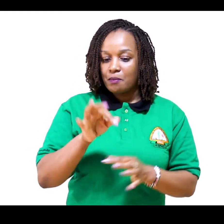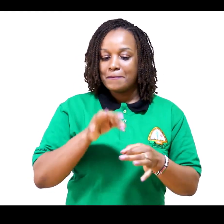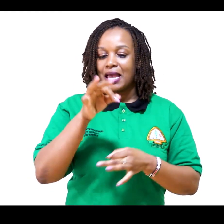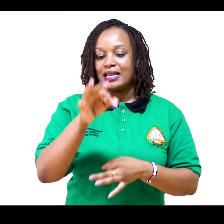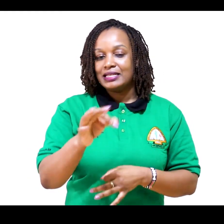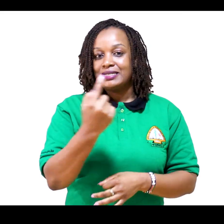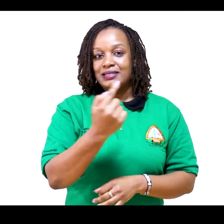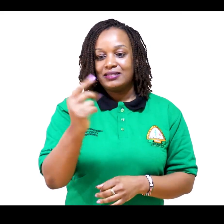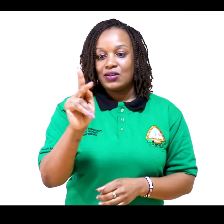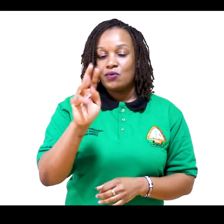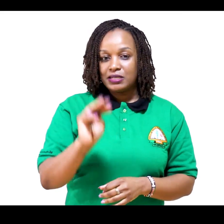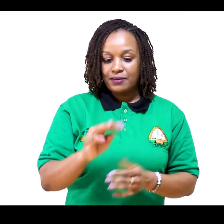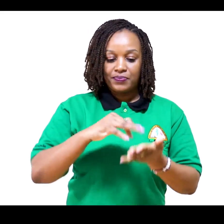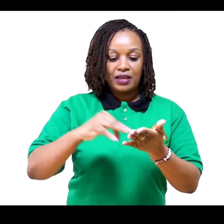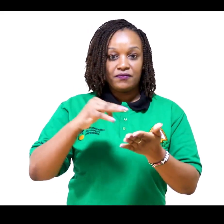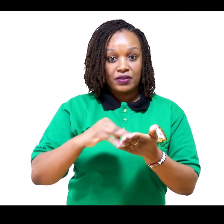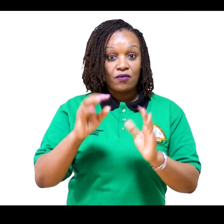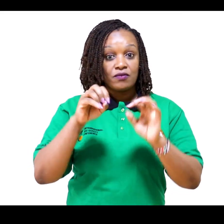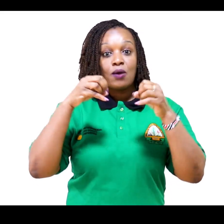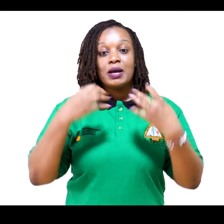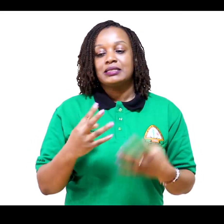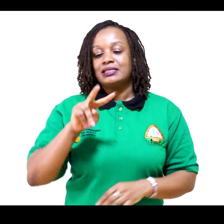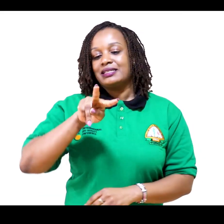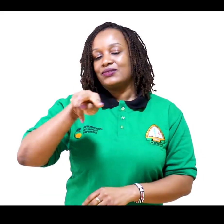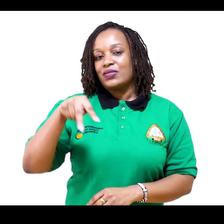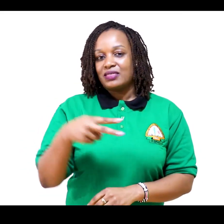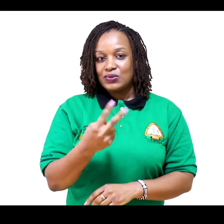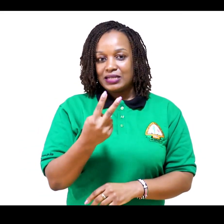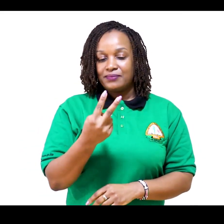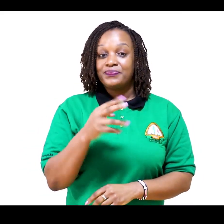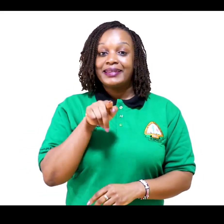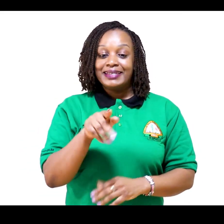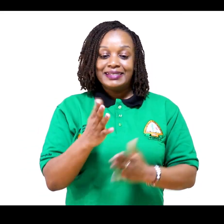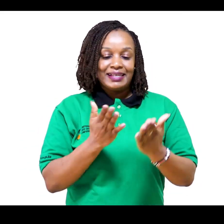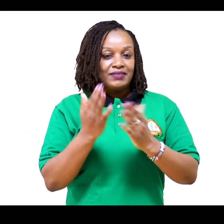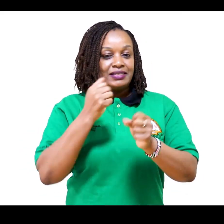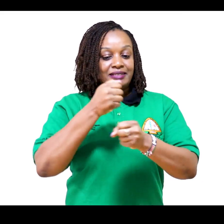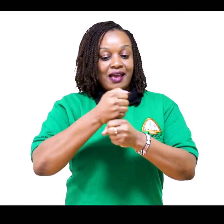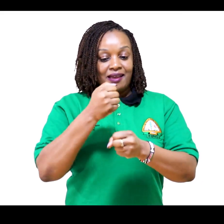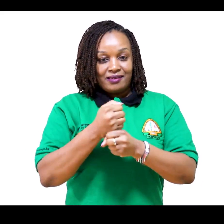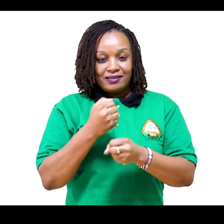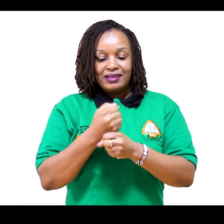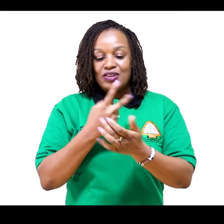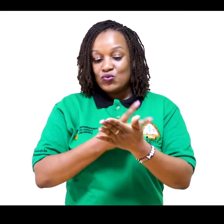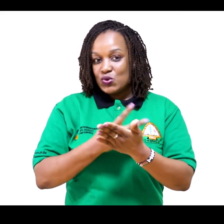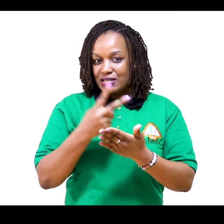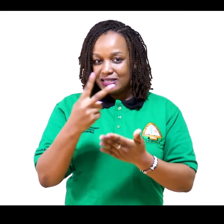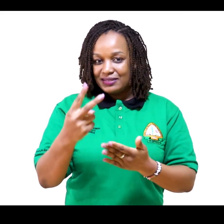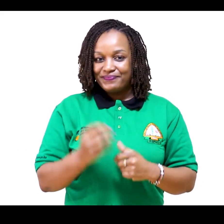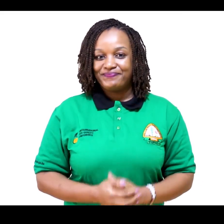58.5 maili kwa kilomita na ada ya shilingi 2,000. Huduma hii inafanywa ndani ya wiki